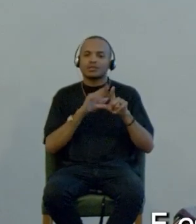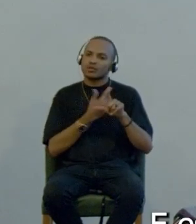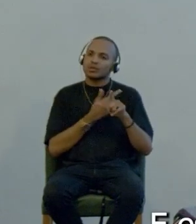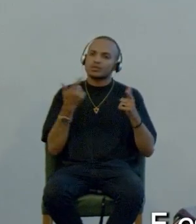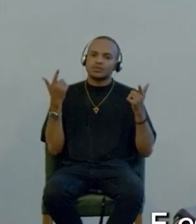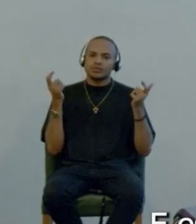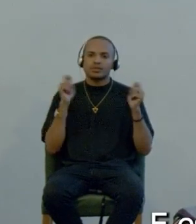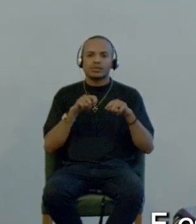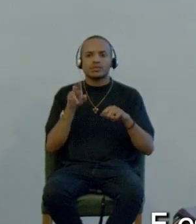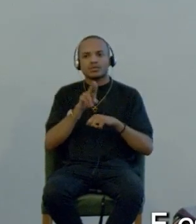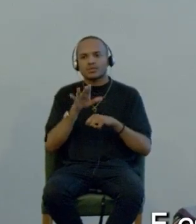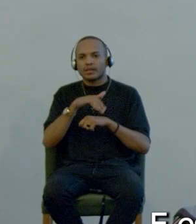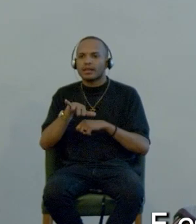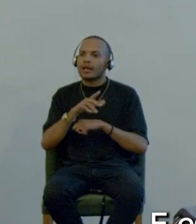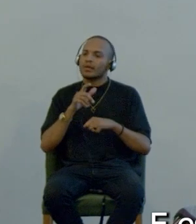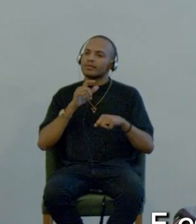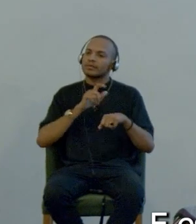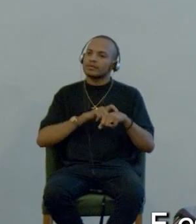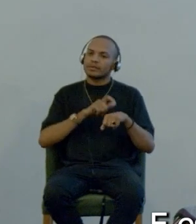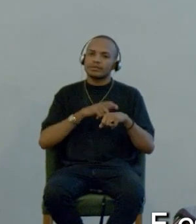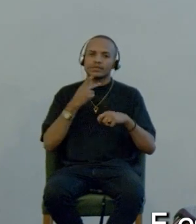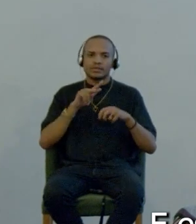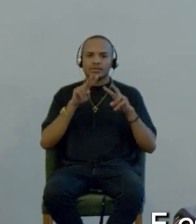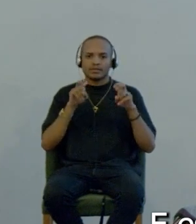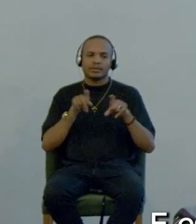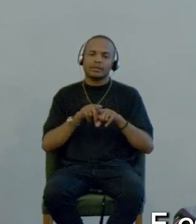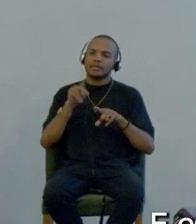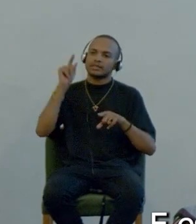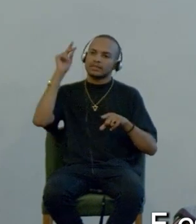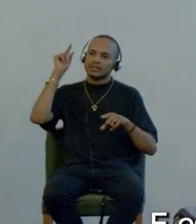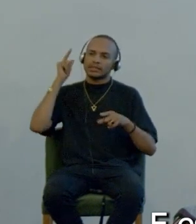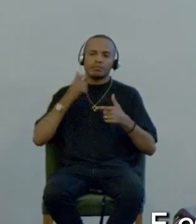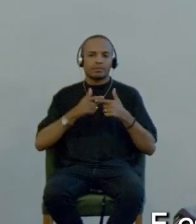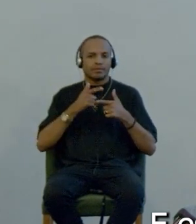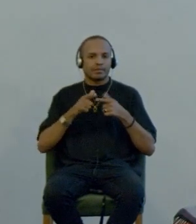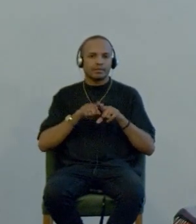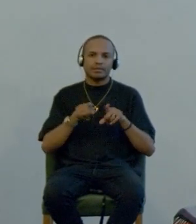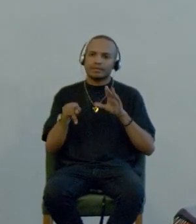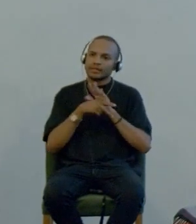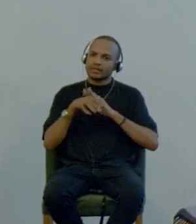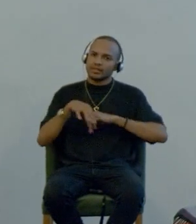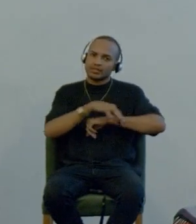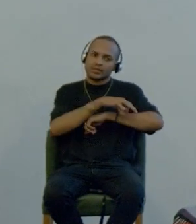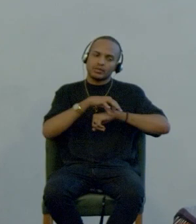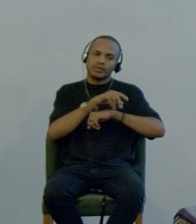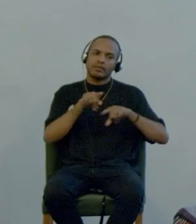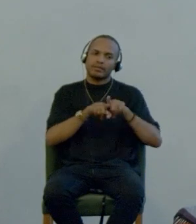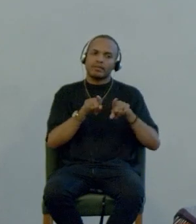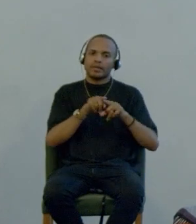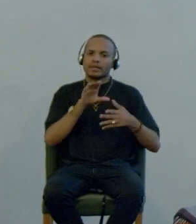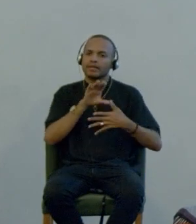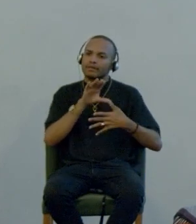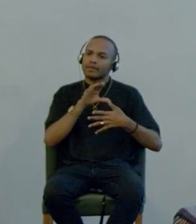vieille question problématique en architecture, et vous le savez parfaitement, ou en cartographie, comment représenter le temps dans des représentations